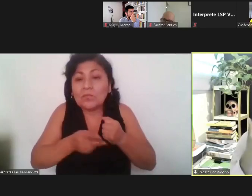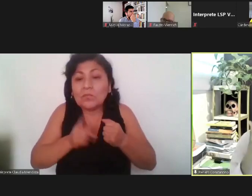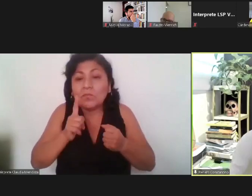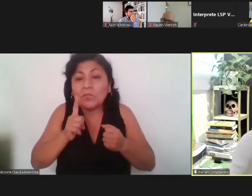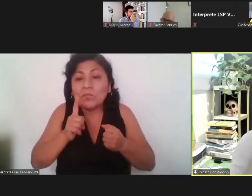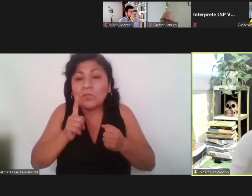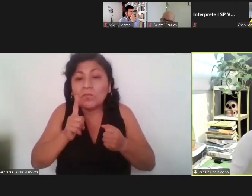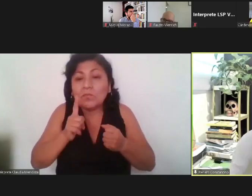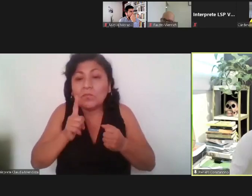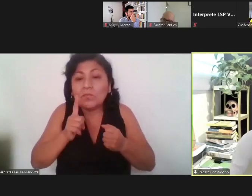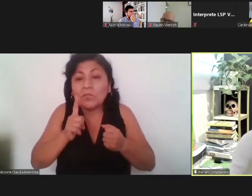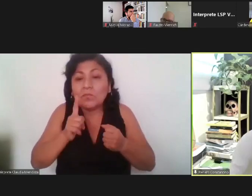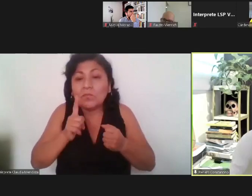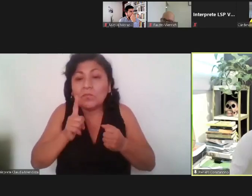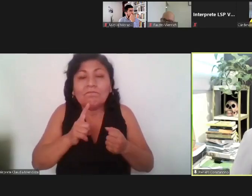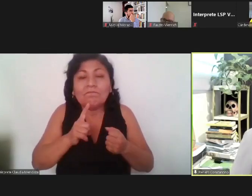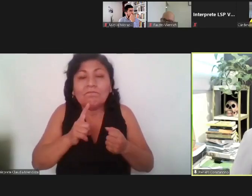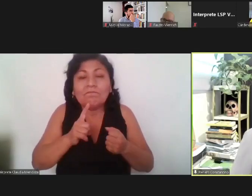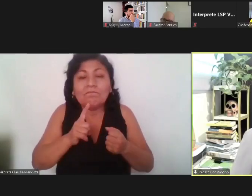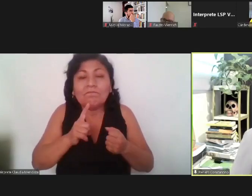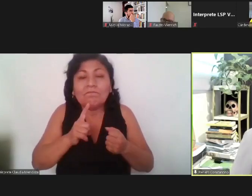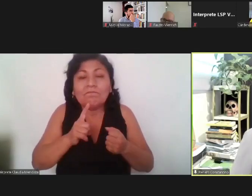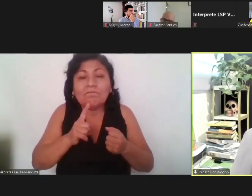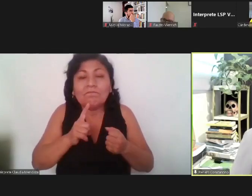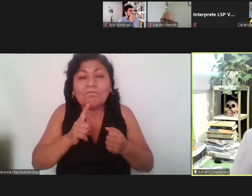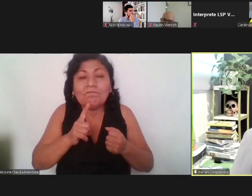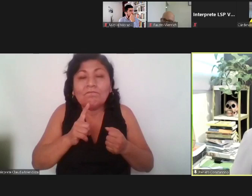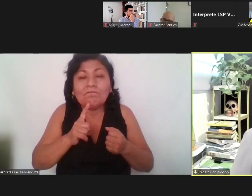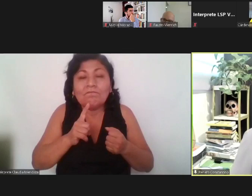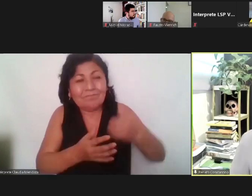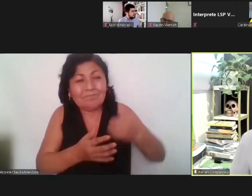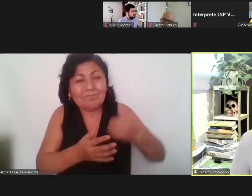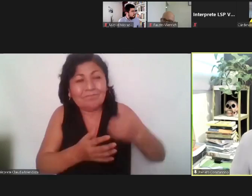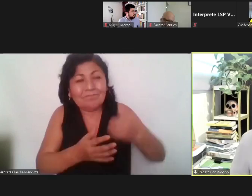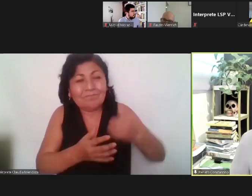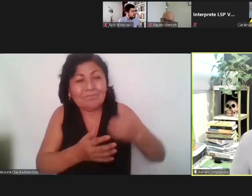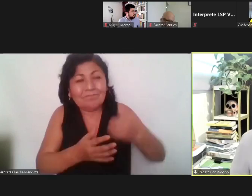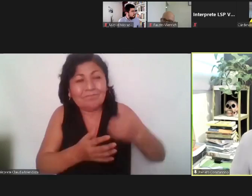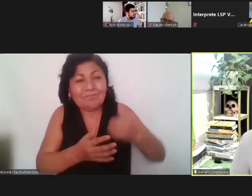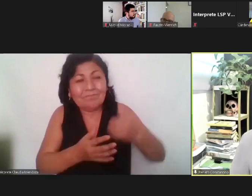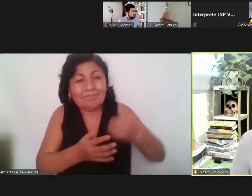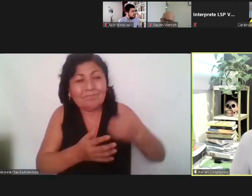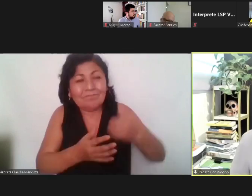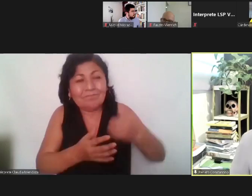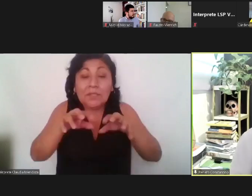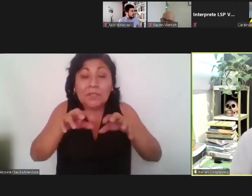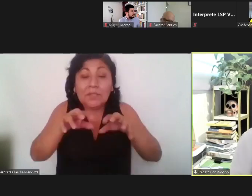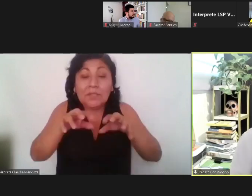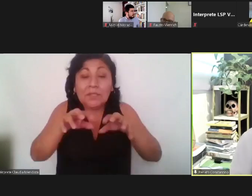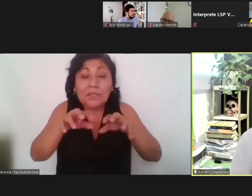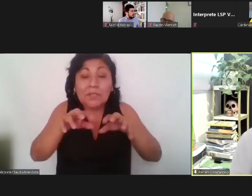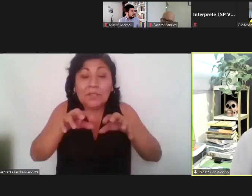ejemplo, digitalizar 15 veces el mismo libro, sino que una vez que se digitaliza, tenemos un banco de datos